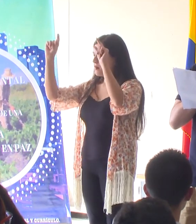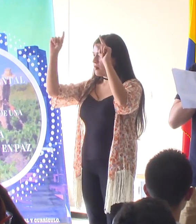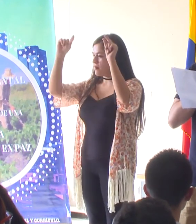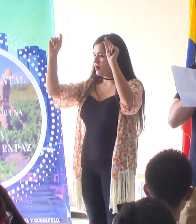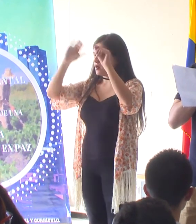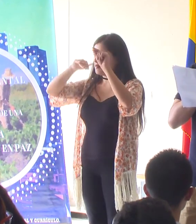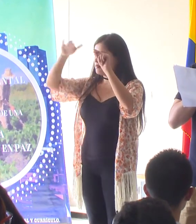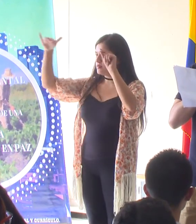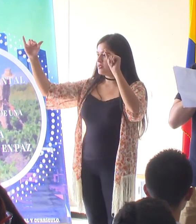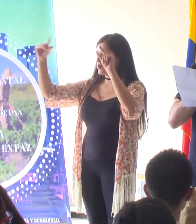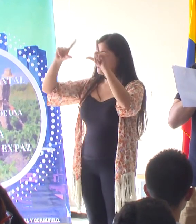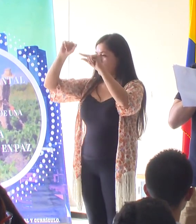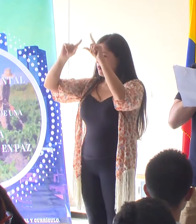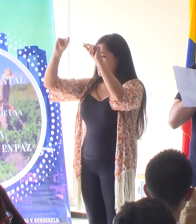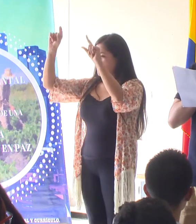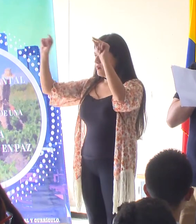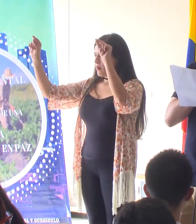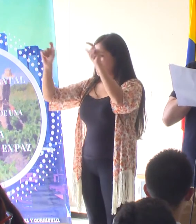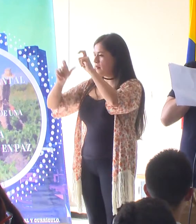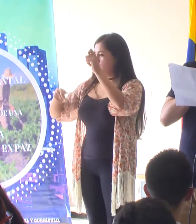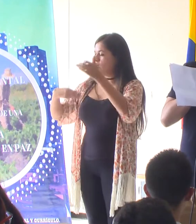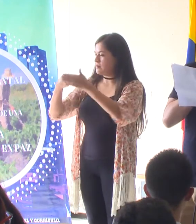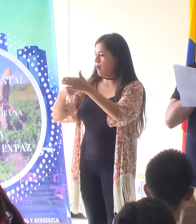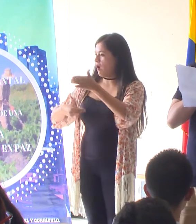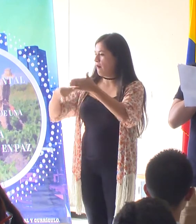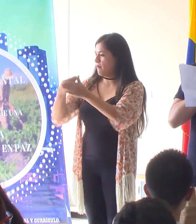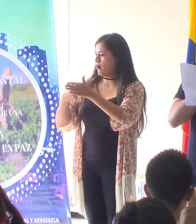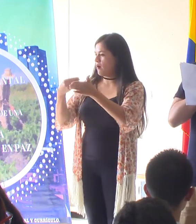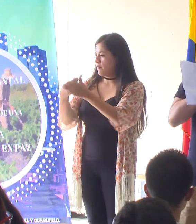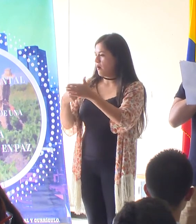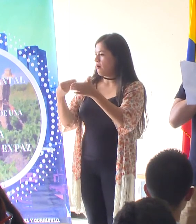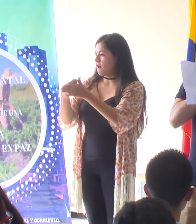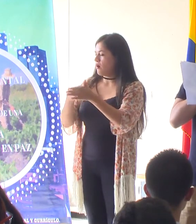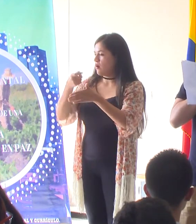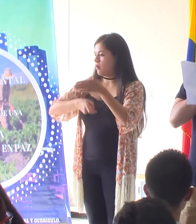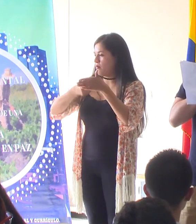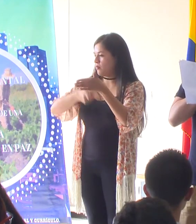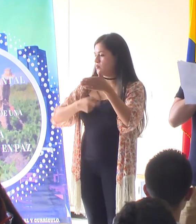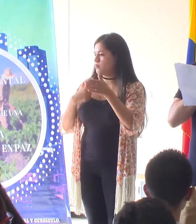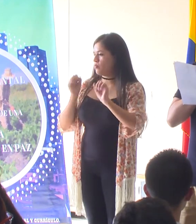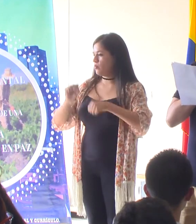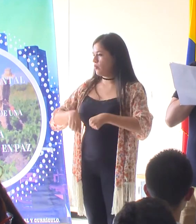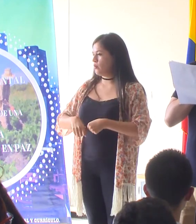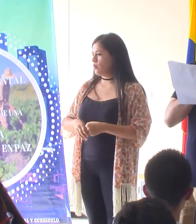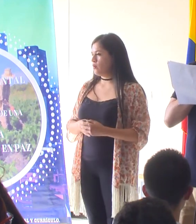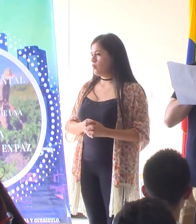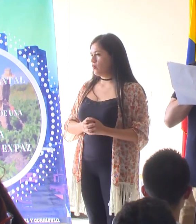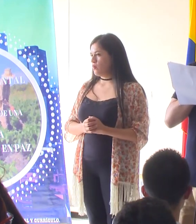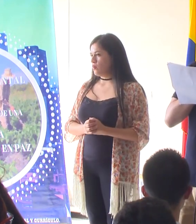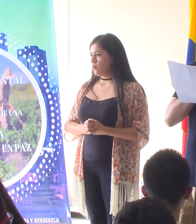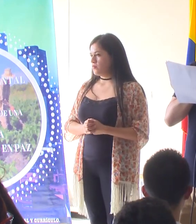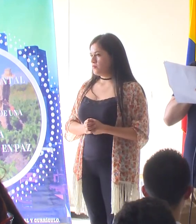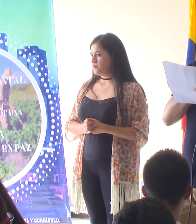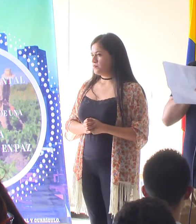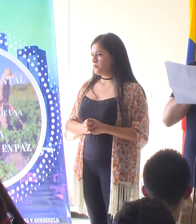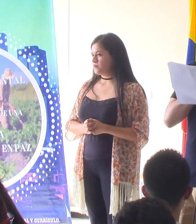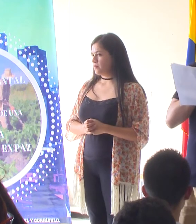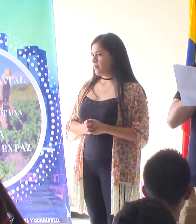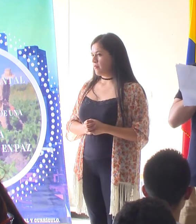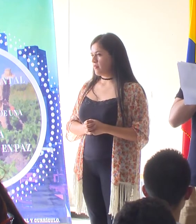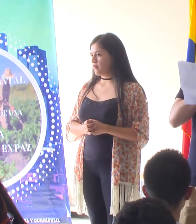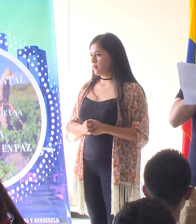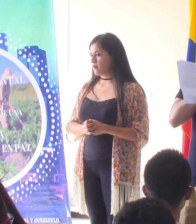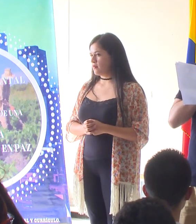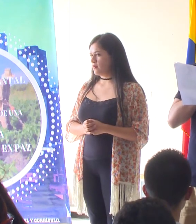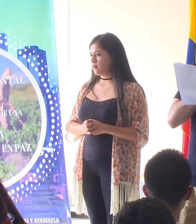cerros millones de pagadores de impuestos que esperan el turno a ejercer eso de que toda persona tiene derecho a vivir